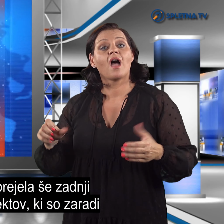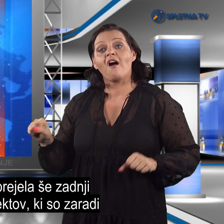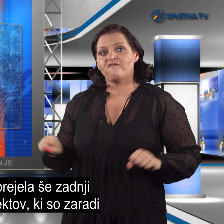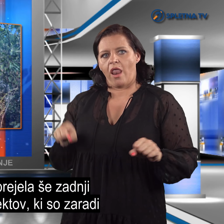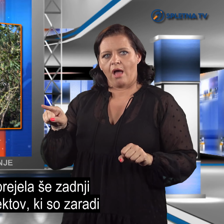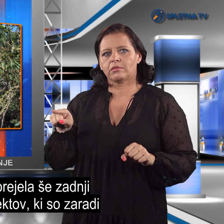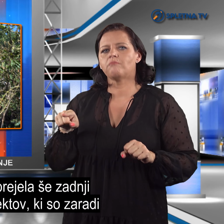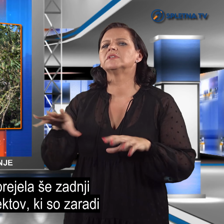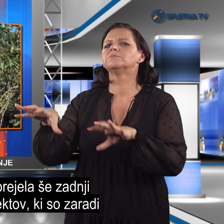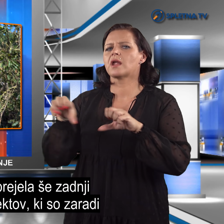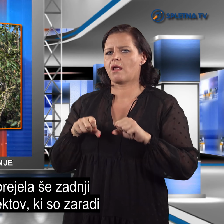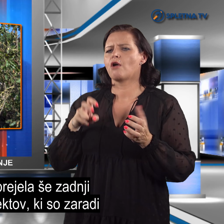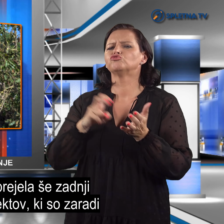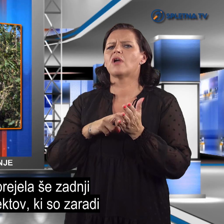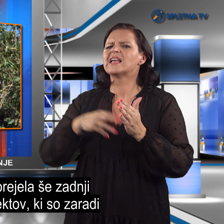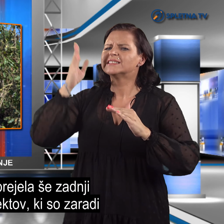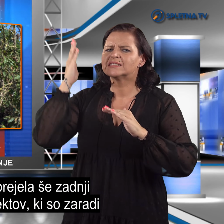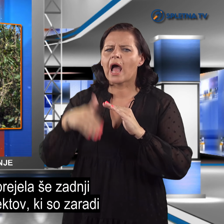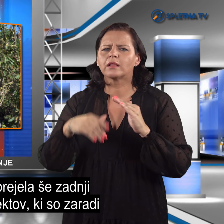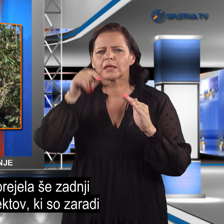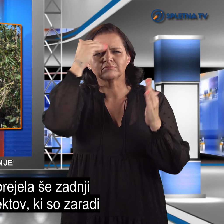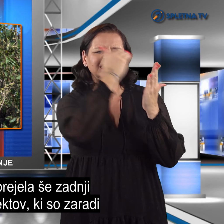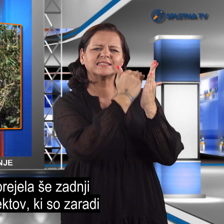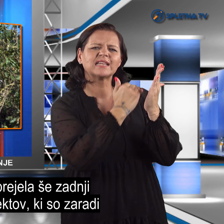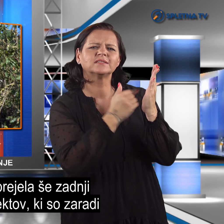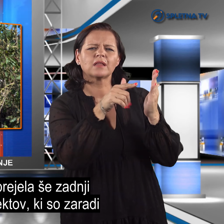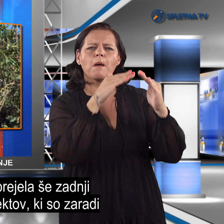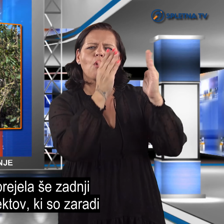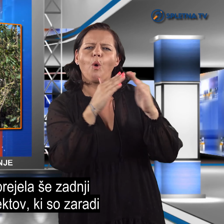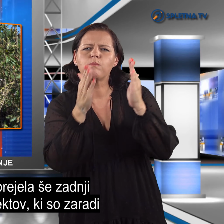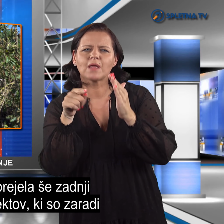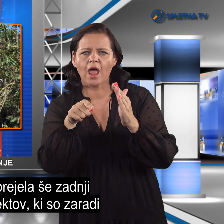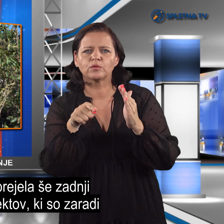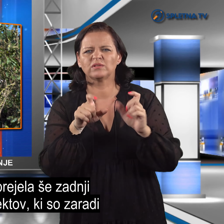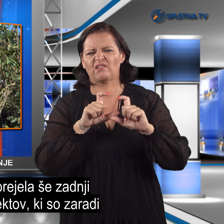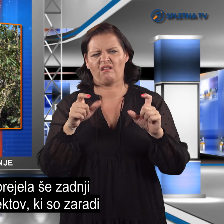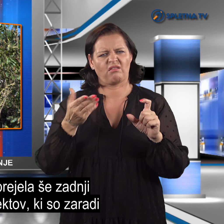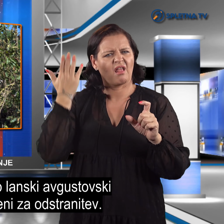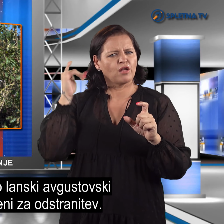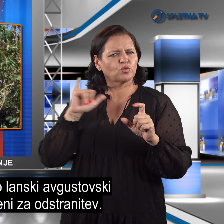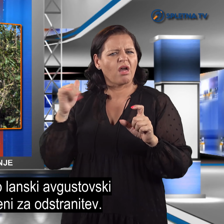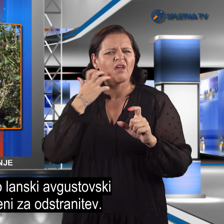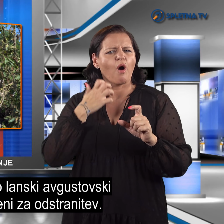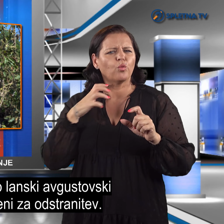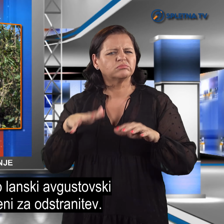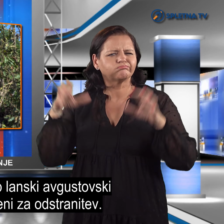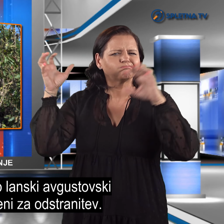Vlada je sprejela še zadnji seznam objektov, ki so zaradi ogroženosti po lanski avgustovski ujmi predvideni za odstranitev.